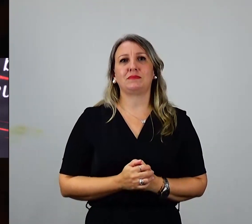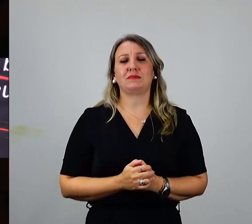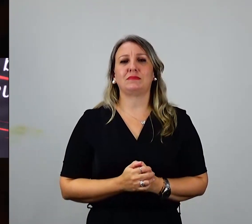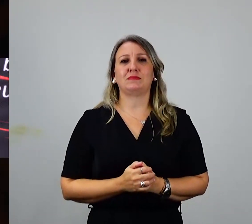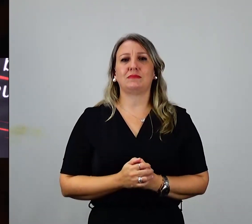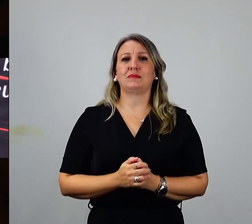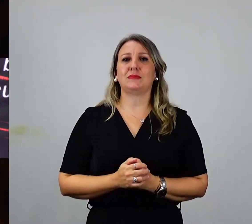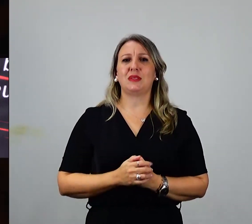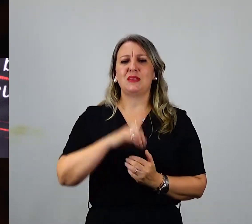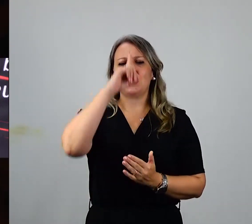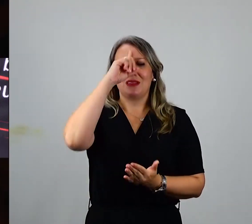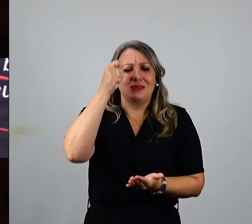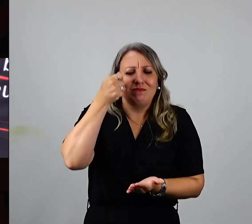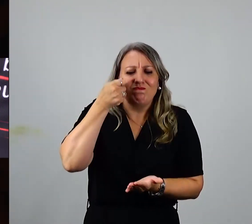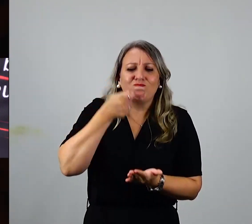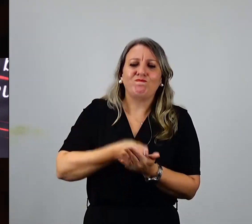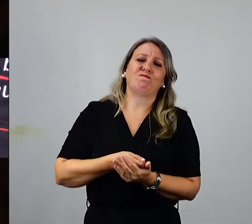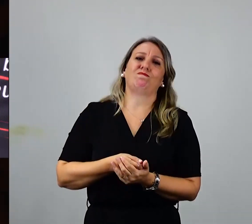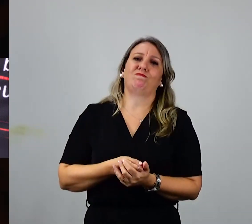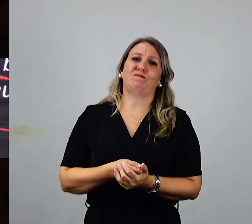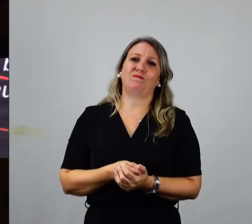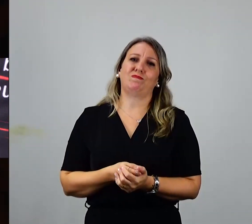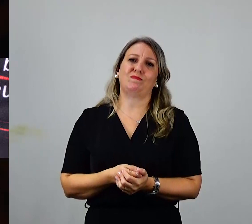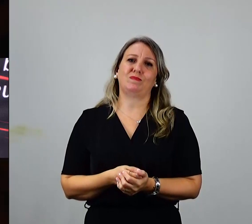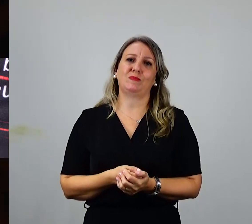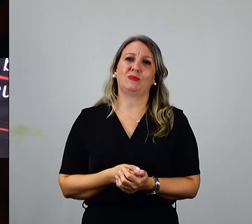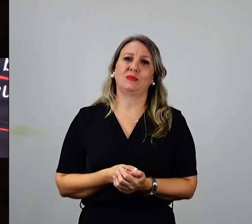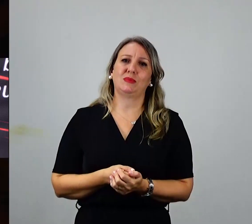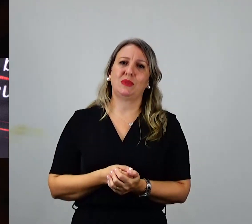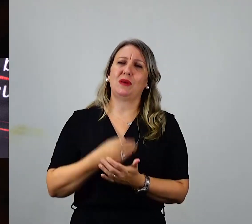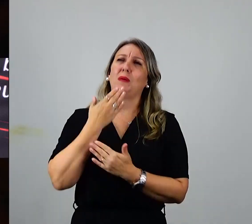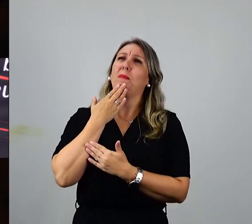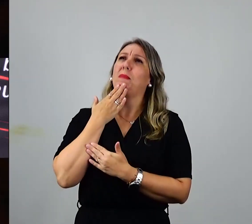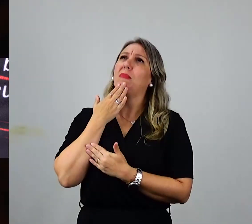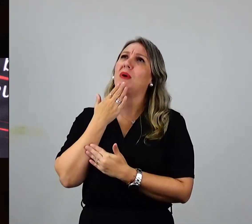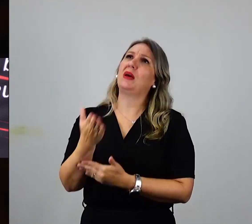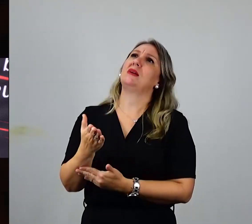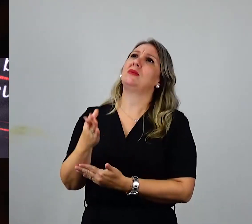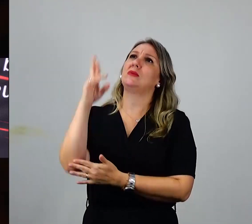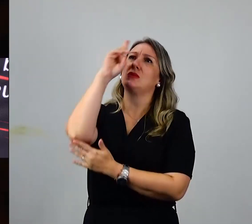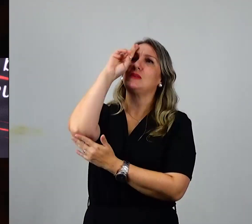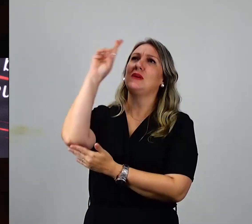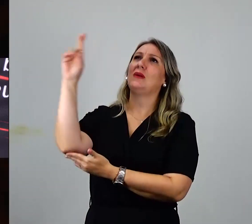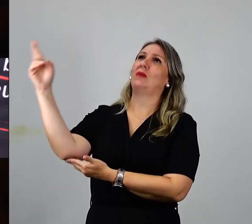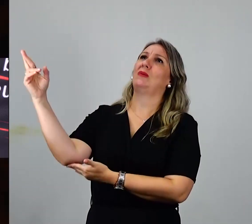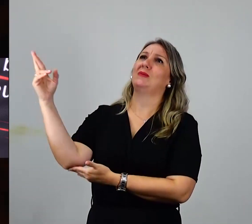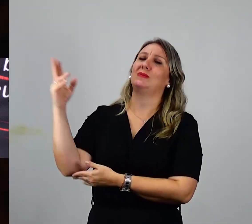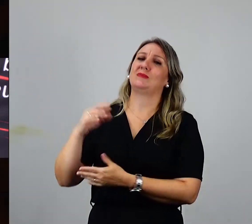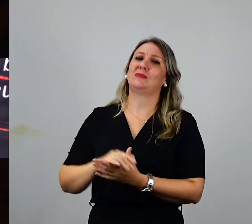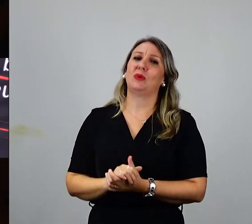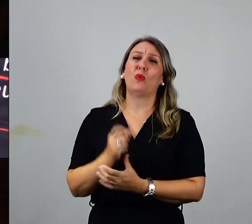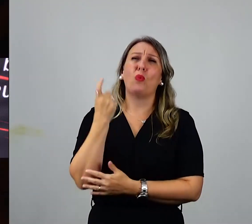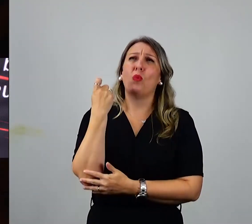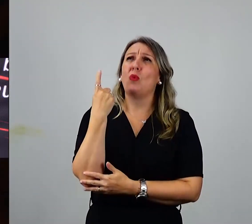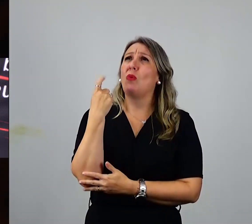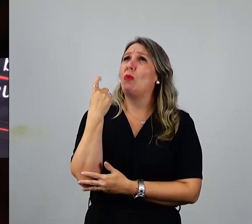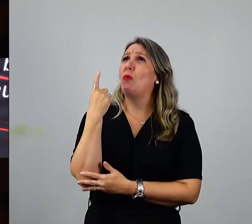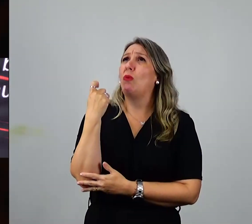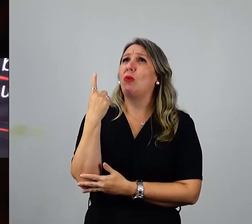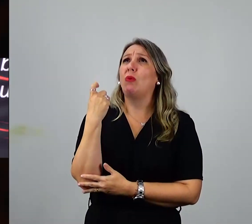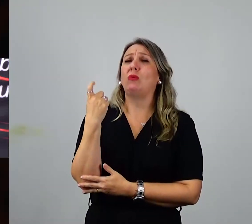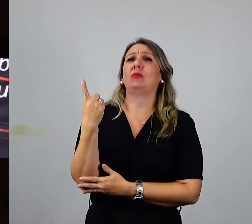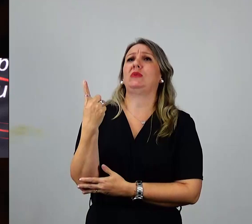Afirmar para o Senhor, Senhor, eu peço uma coisa só para o Senhor. Que eu